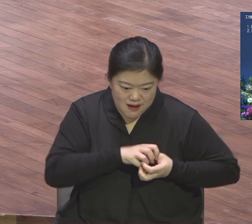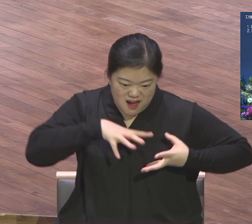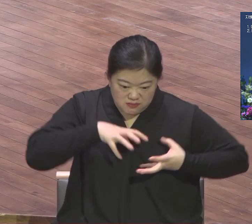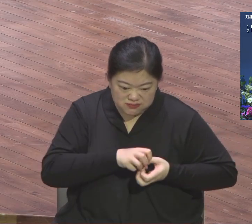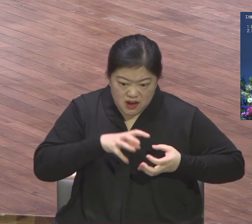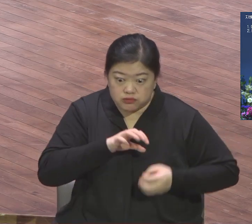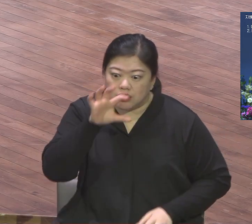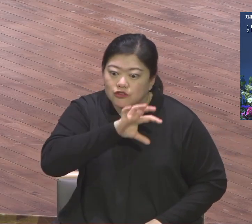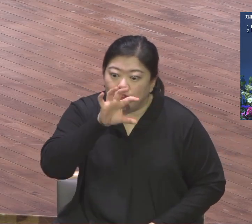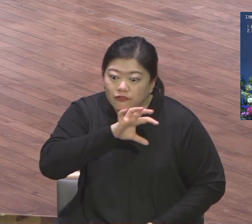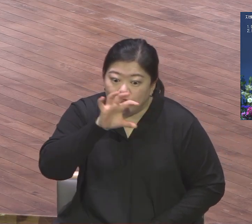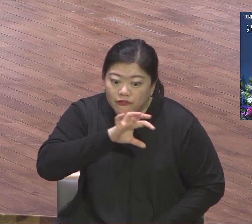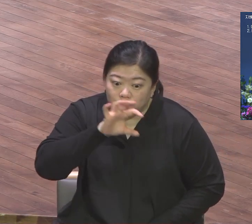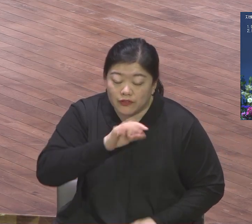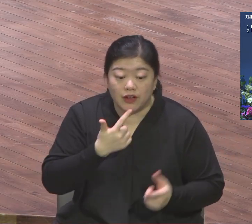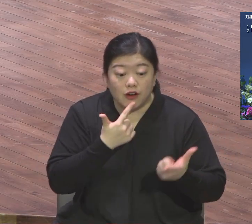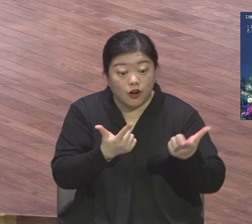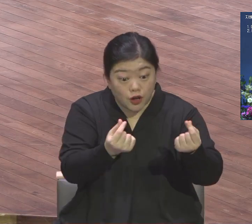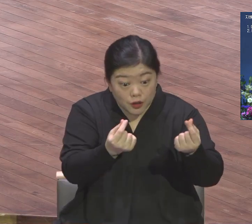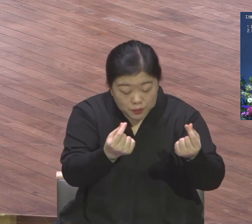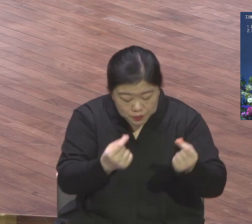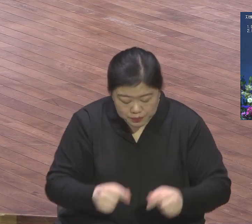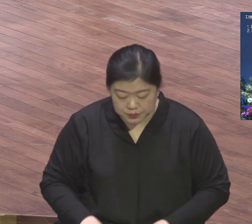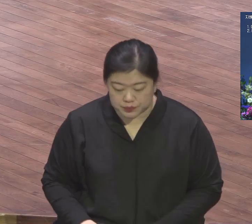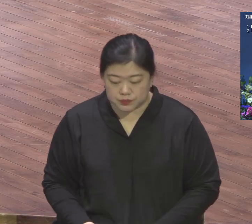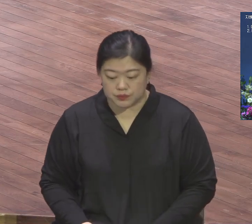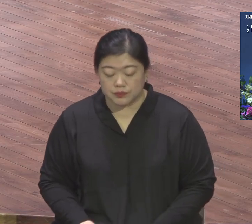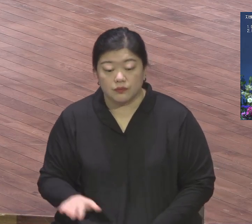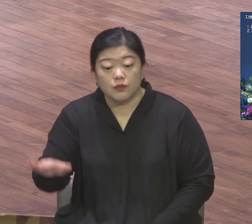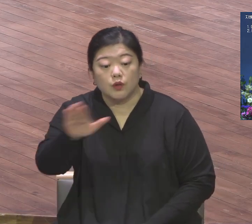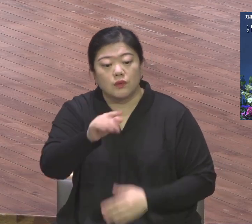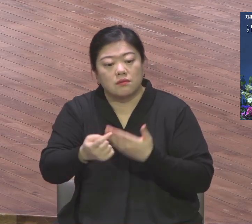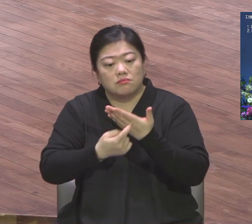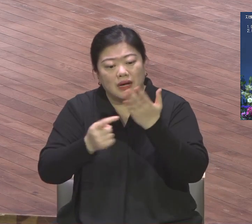마찬가지입니다. 우리 마음에 어떤 상태가 있느냐,